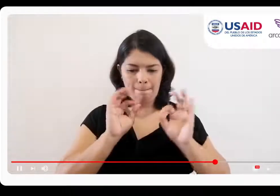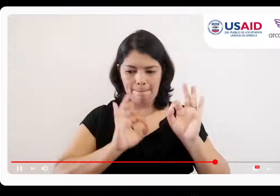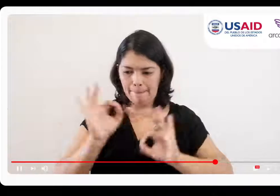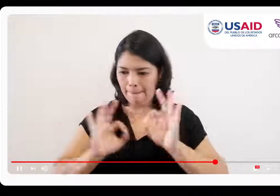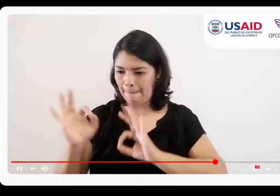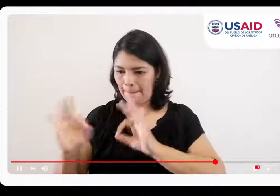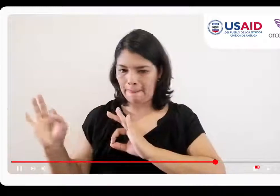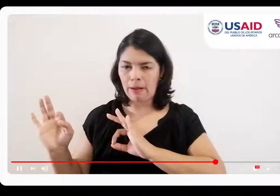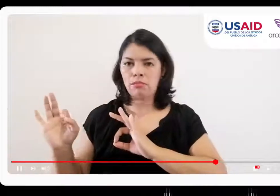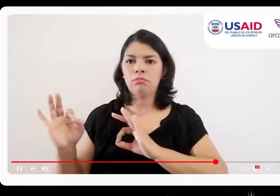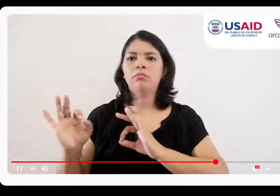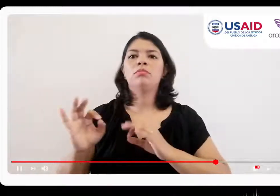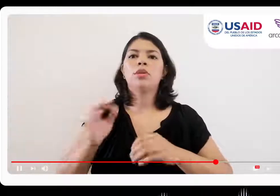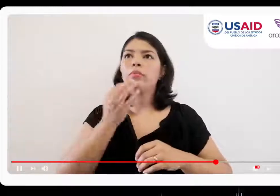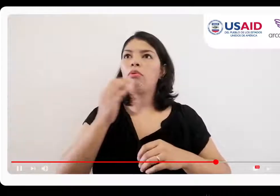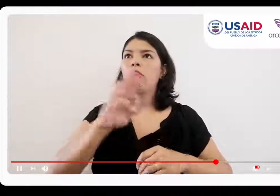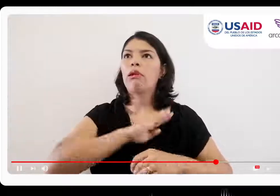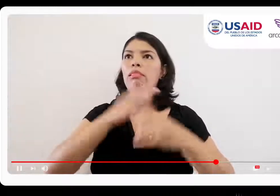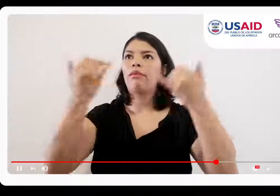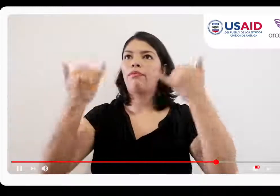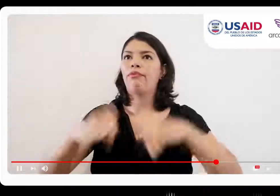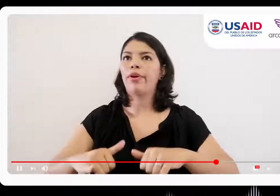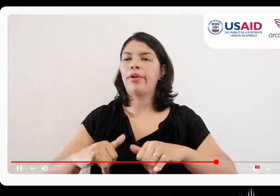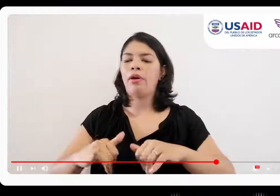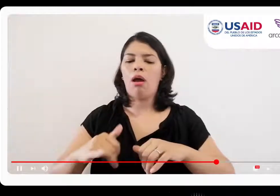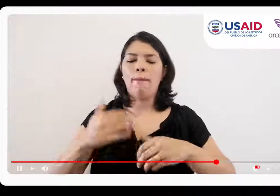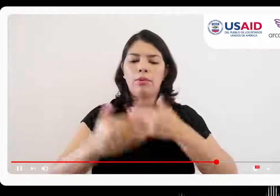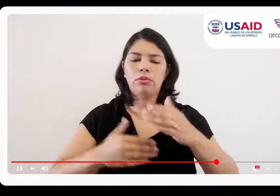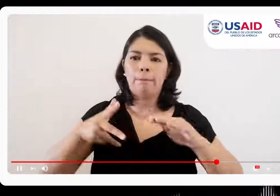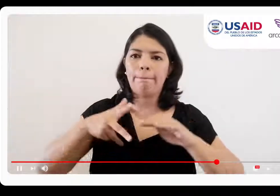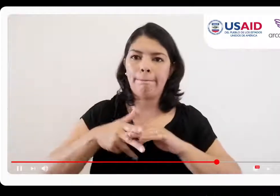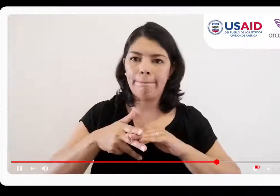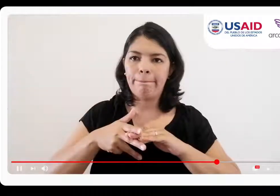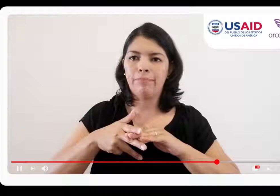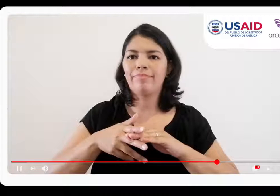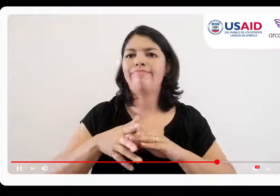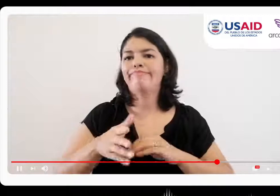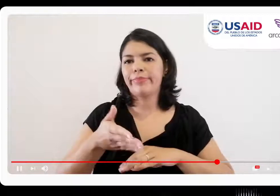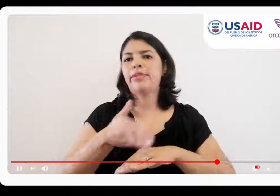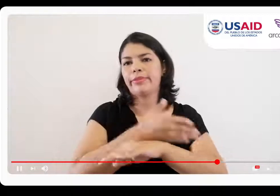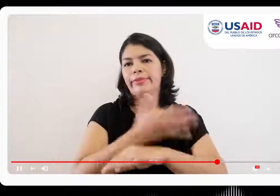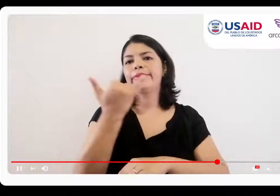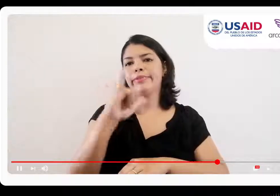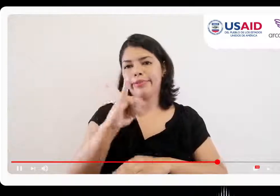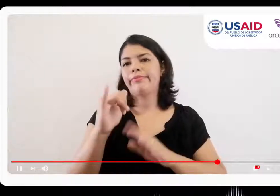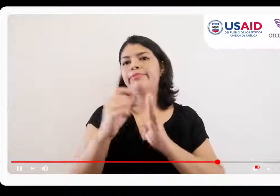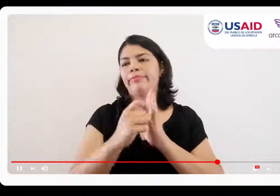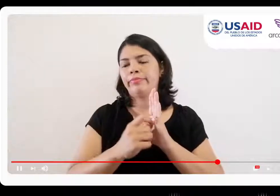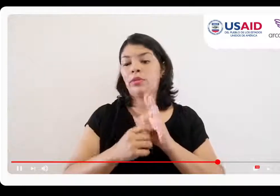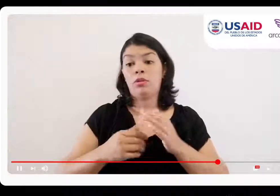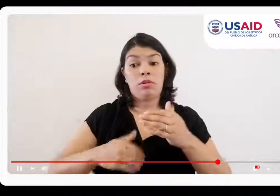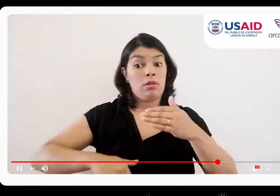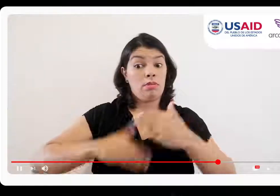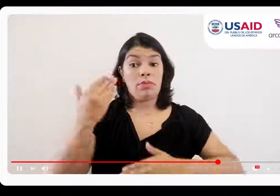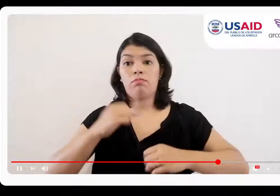no se rompan una vez termine el alcalde, porque el reproceso ha sido algo que ha entorpecido como todos los